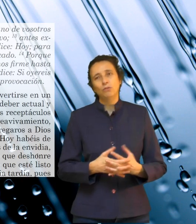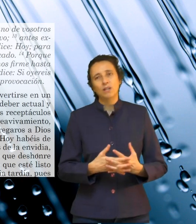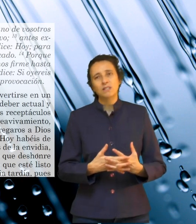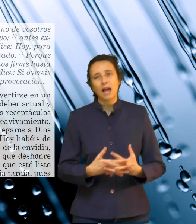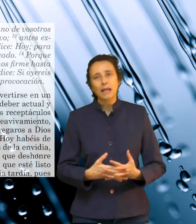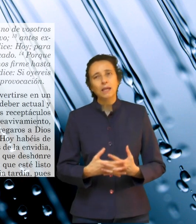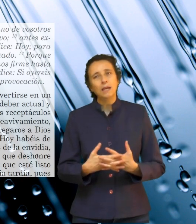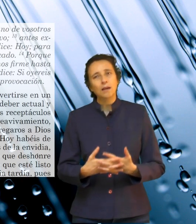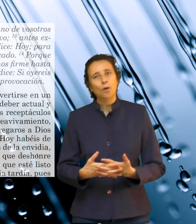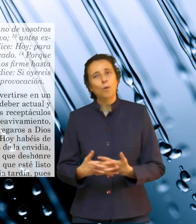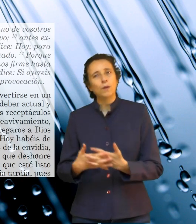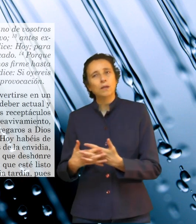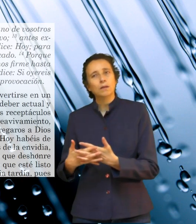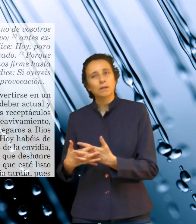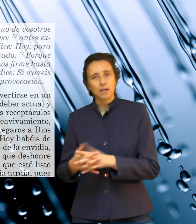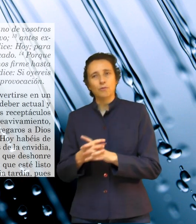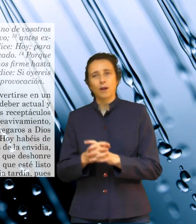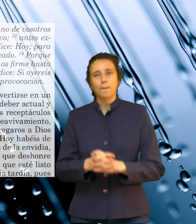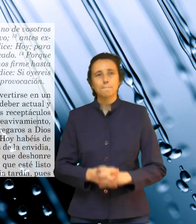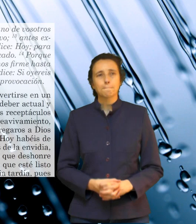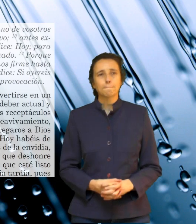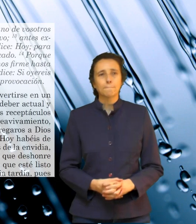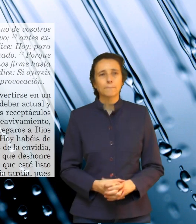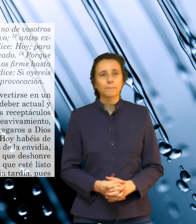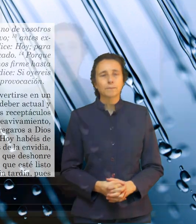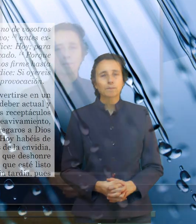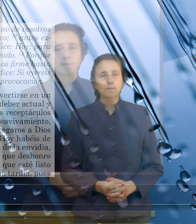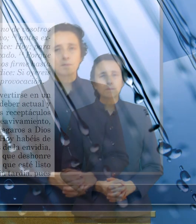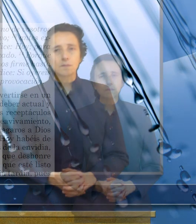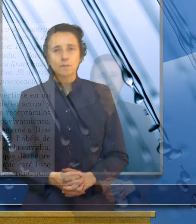ese momento es aquí, hoy y ahora.